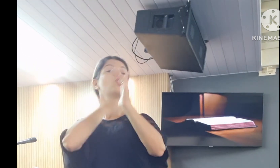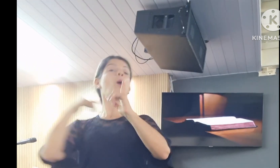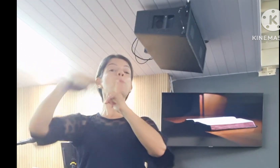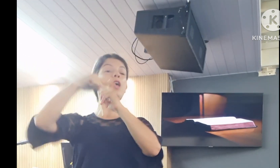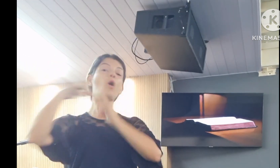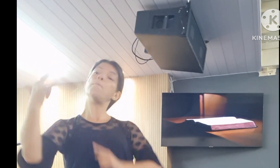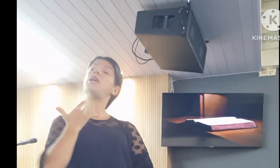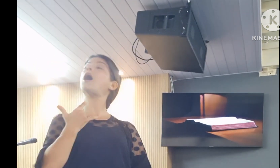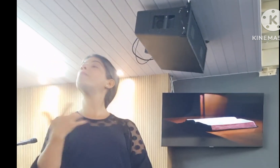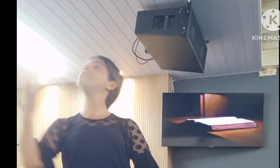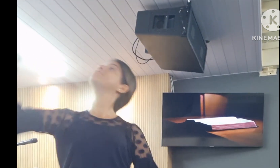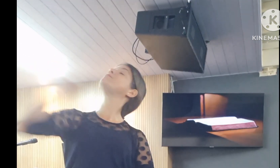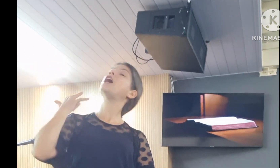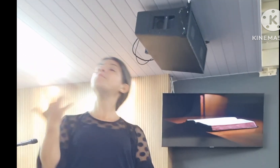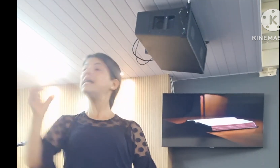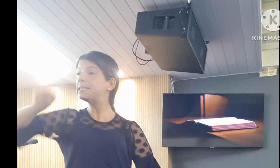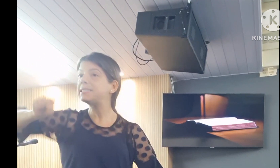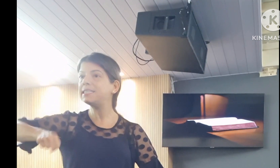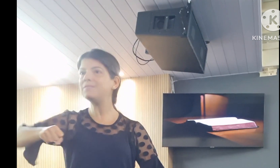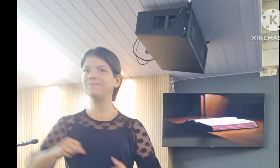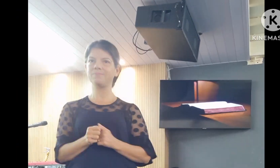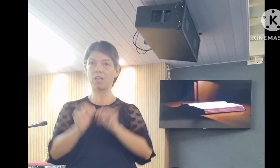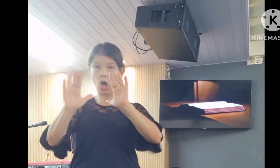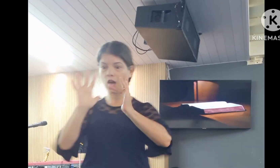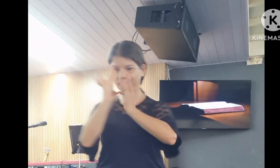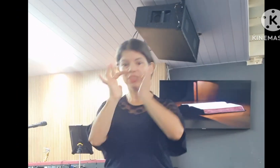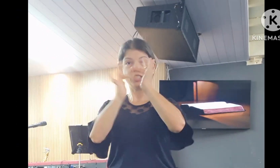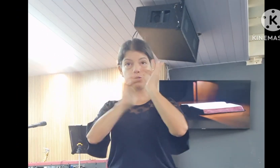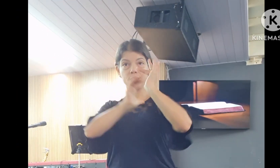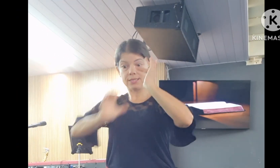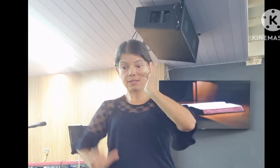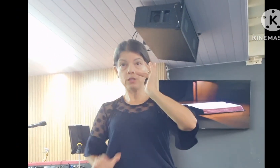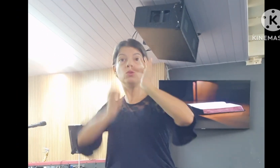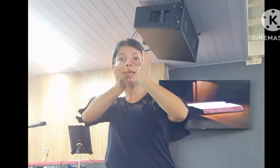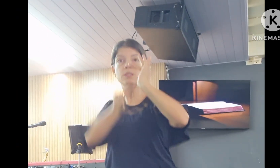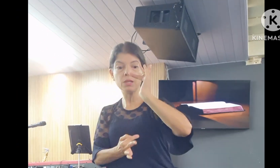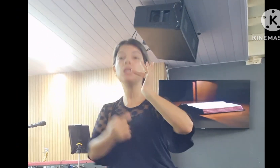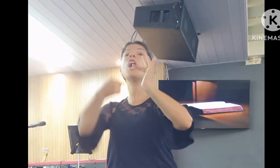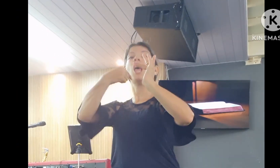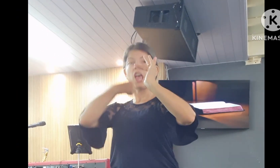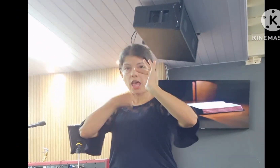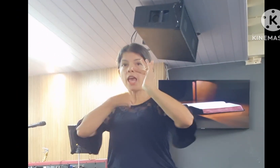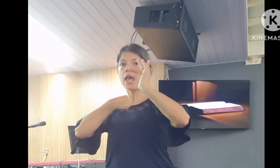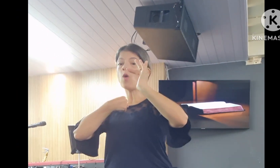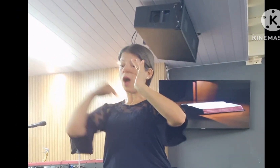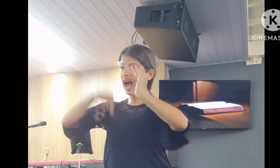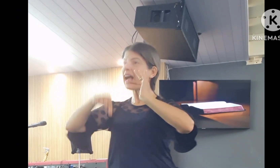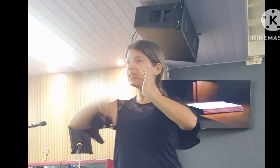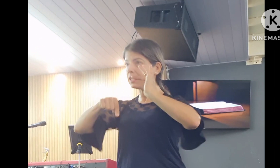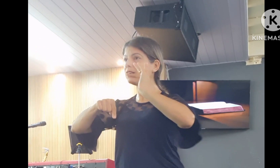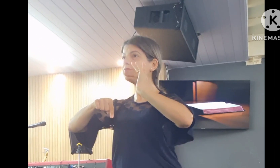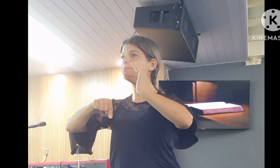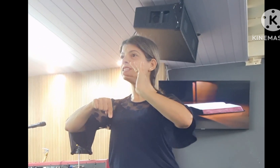Cristo afirma, Jesus ele afirma: eu vim para que você tenha vida, e vida